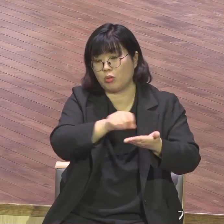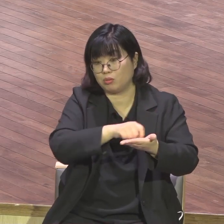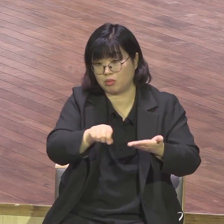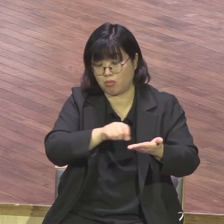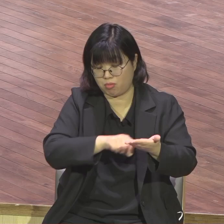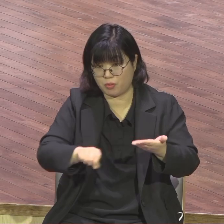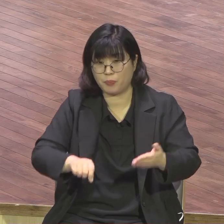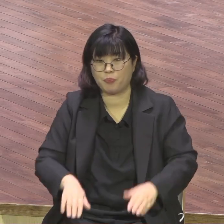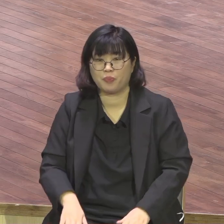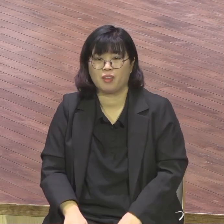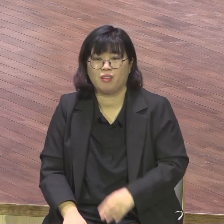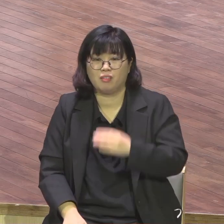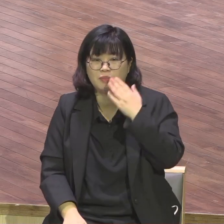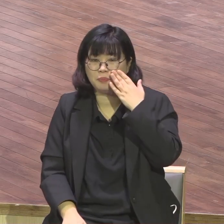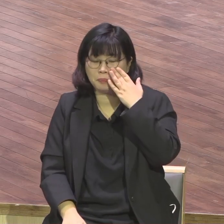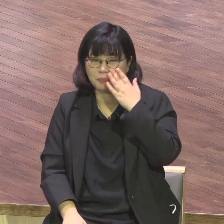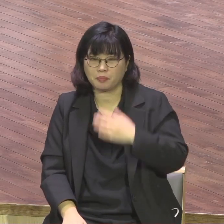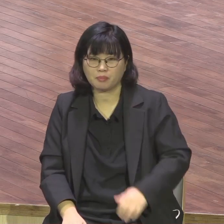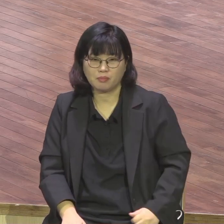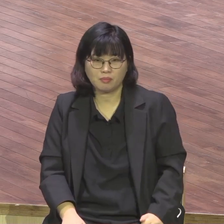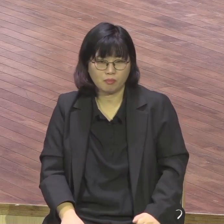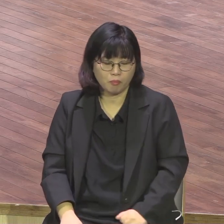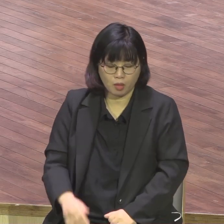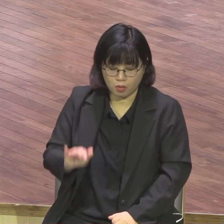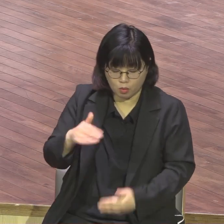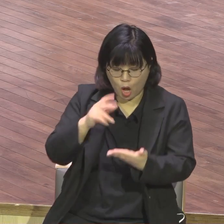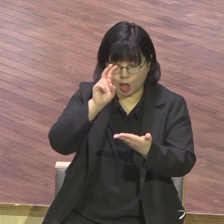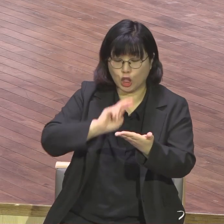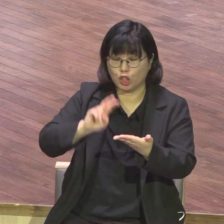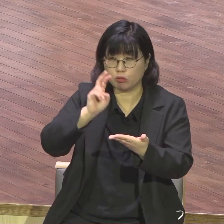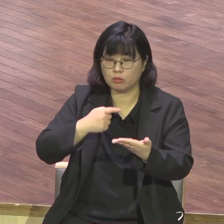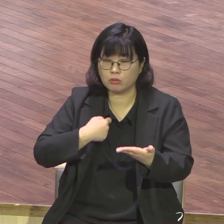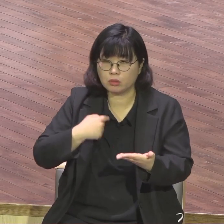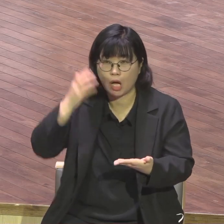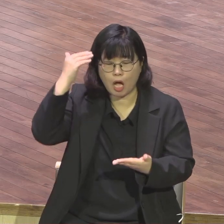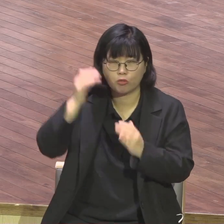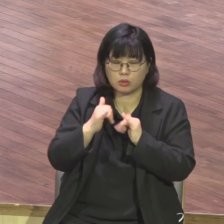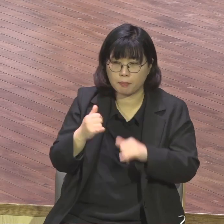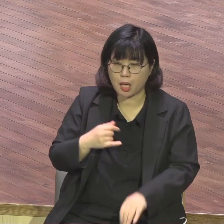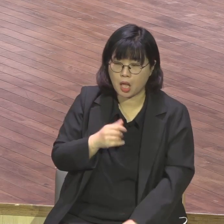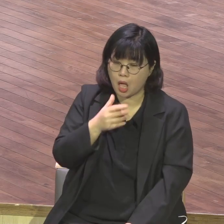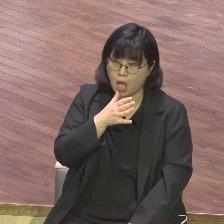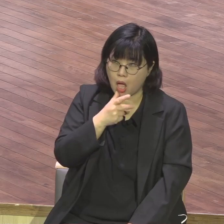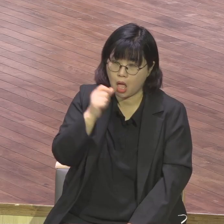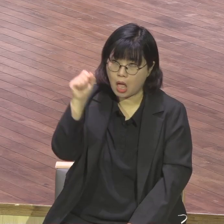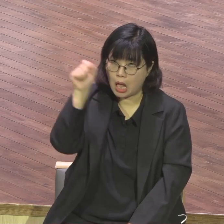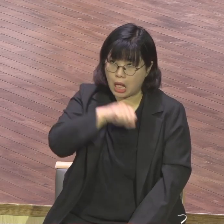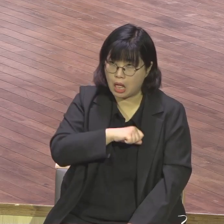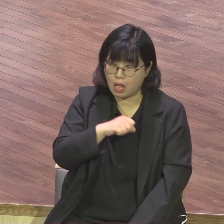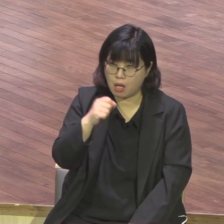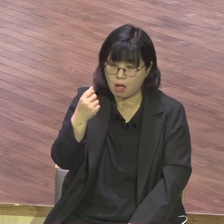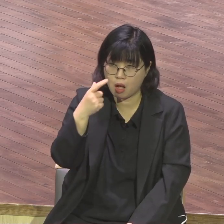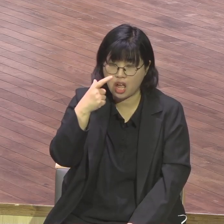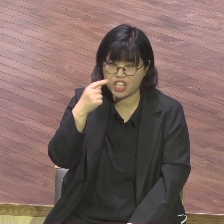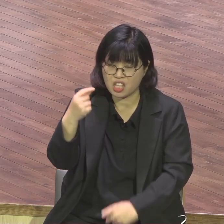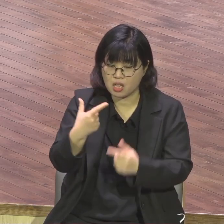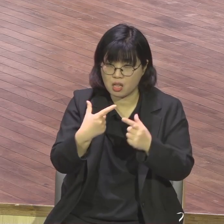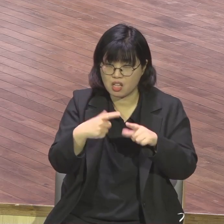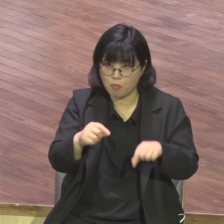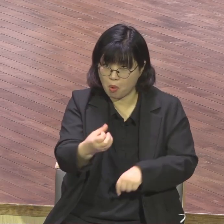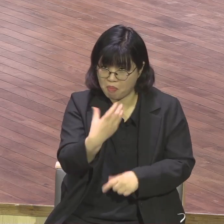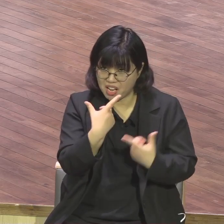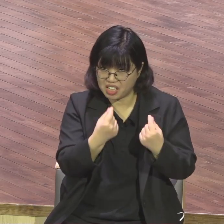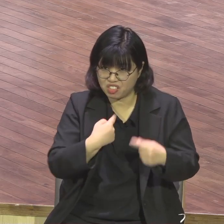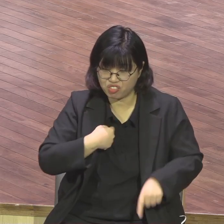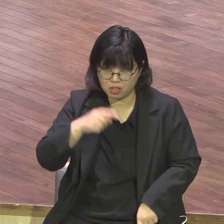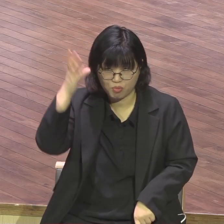겁니다. 독립운동에 엄청나게 헌신하고 3.1 운동이 이어서 막 일어나고 온 젊은이들 가슴 속에 막 그냥 찔러버린